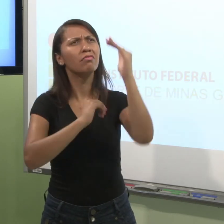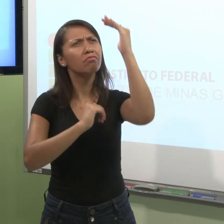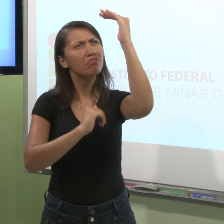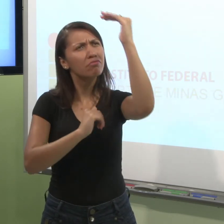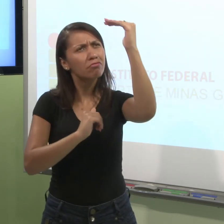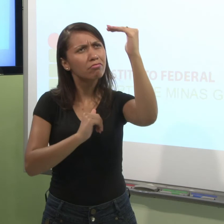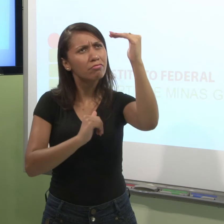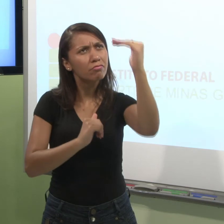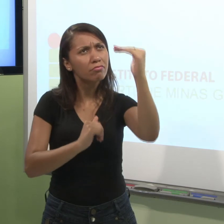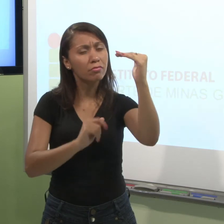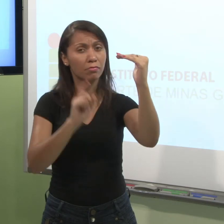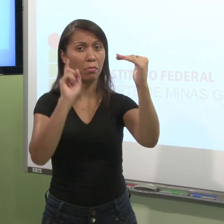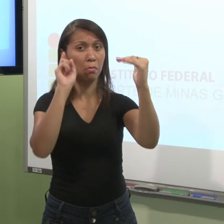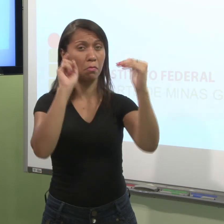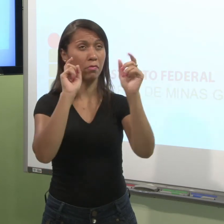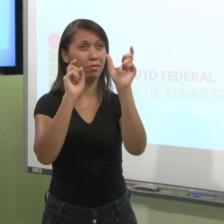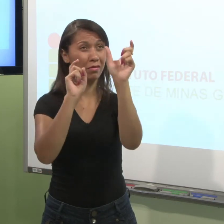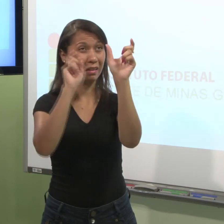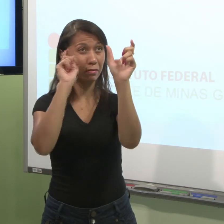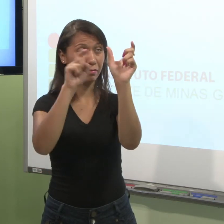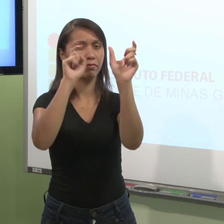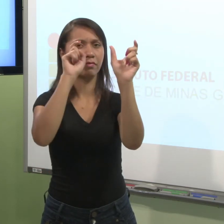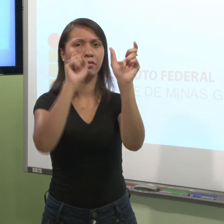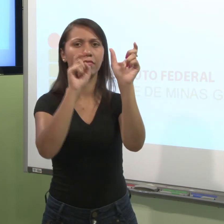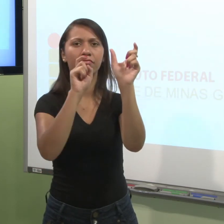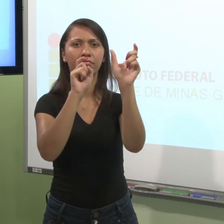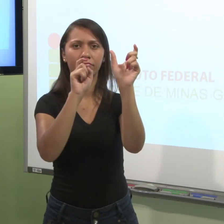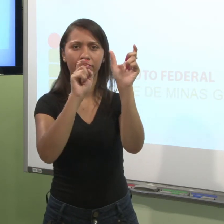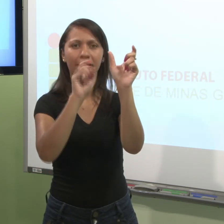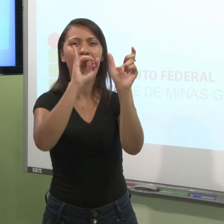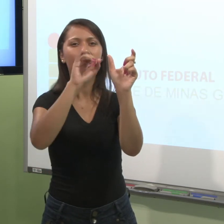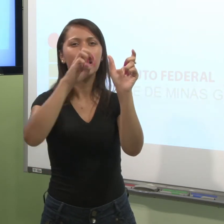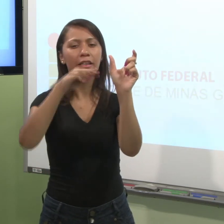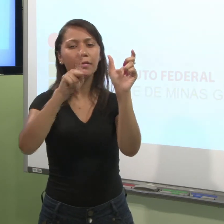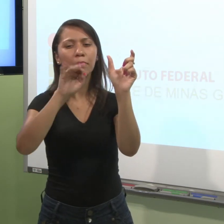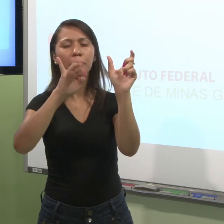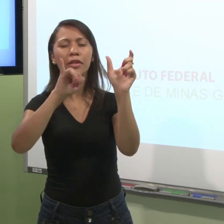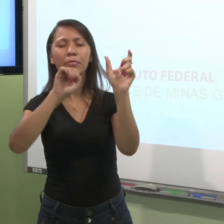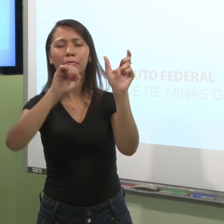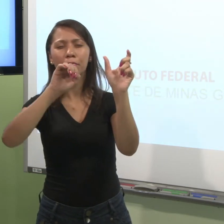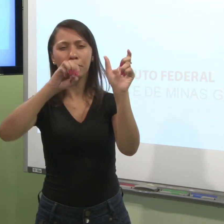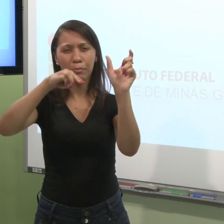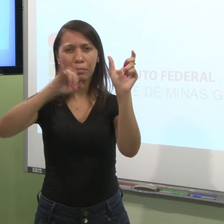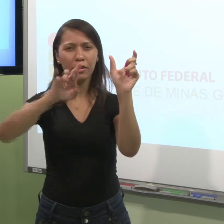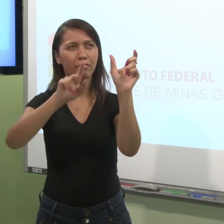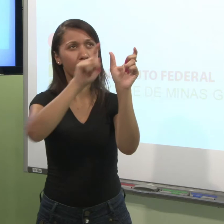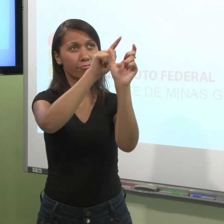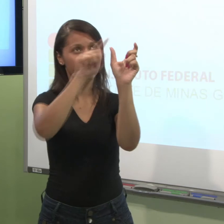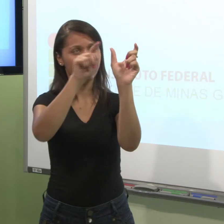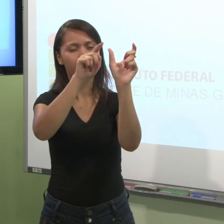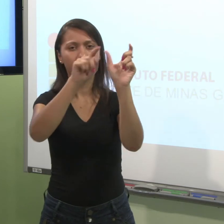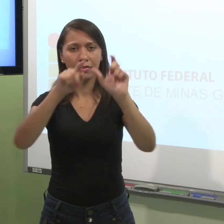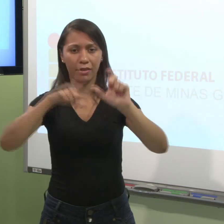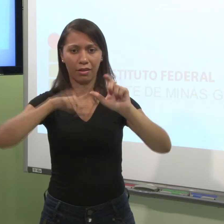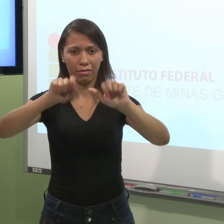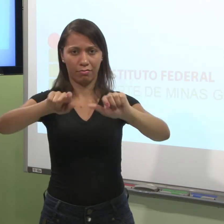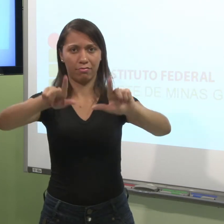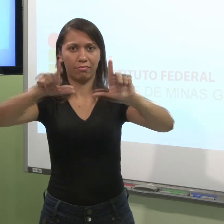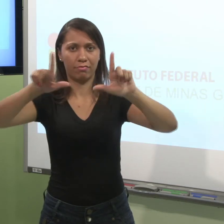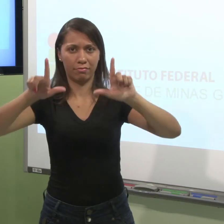e uma delas é a opção Imprimir e é nela que deverá clicar. Vai abrir diante de seus olhos uma janela.